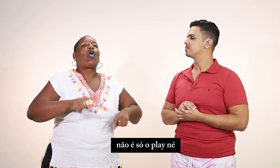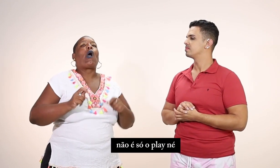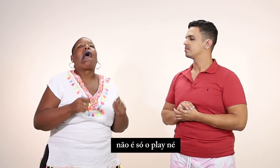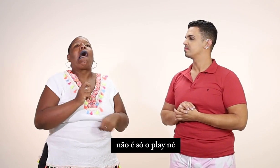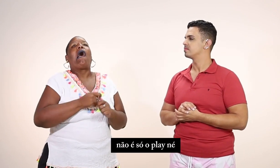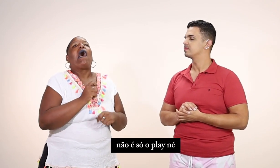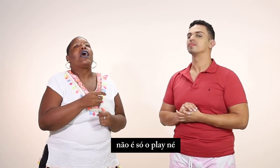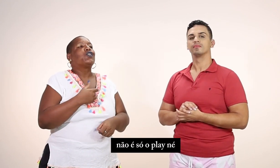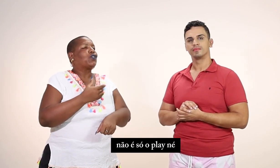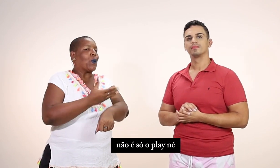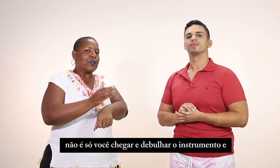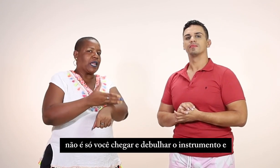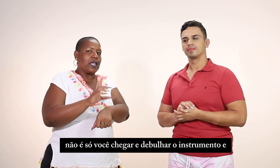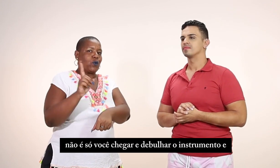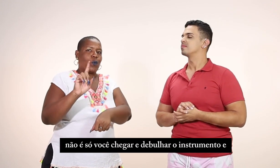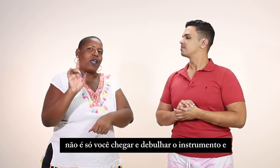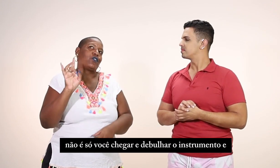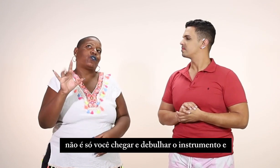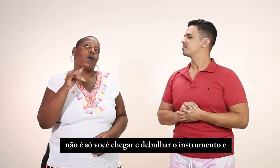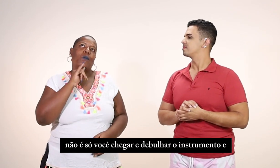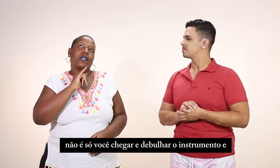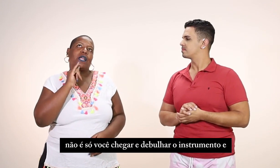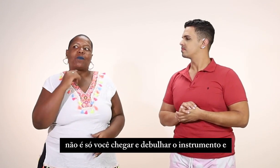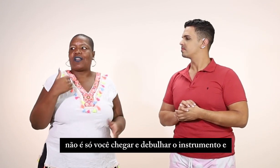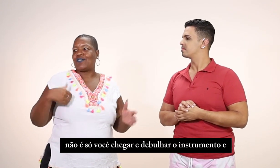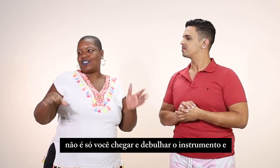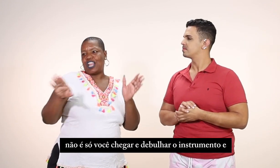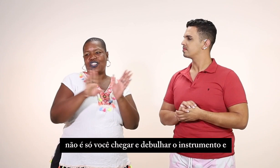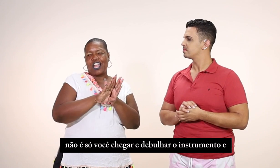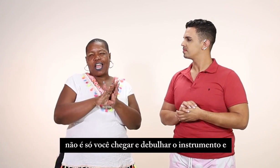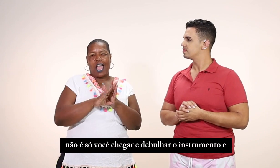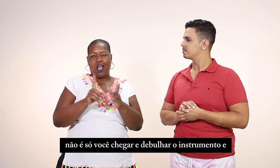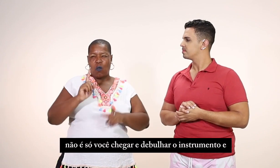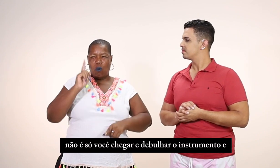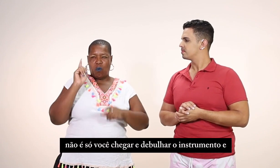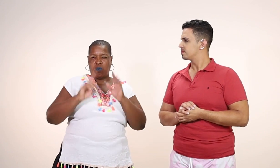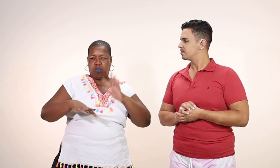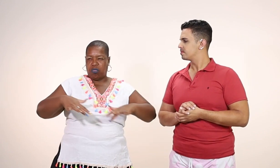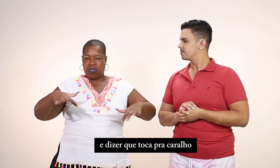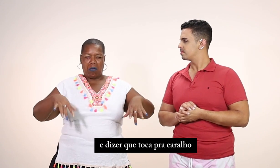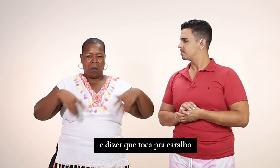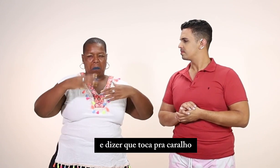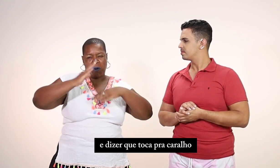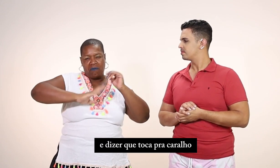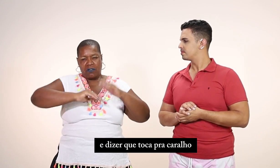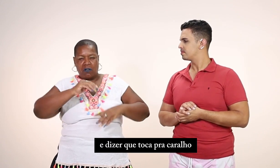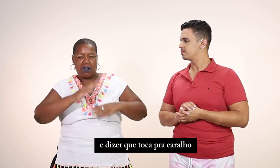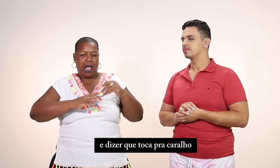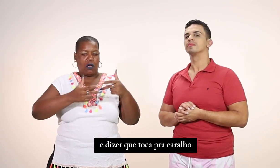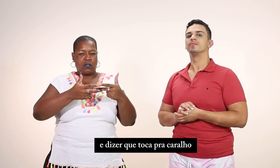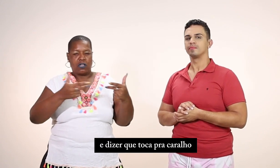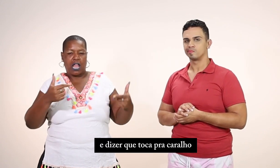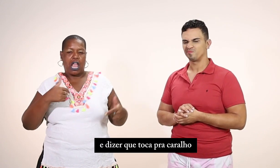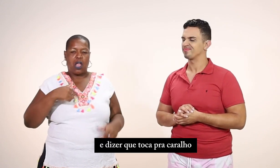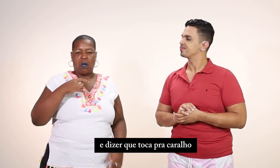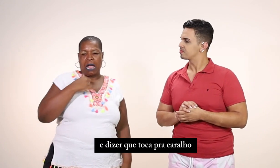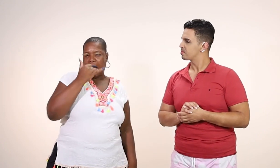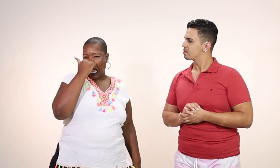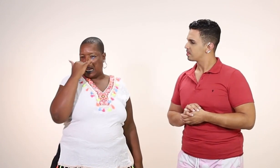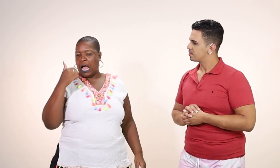play, né? Não é só você chegar e debulhar o instrumento e dizer que toca pra caralho. Você